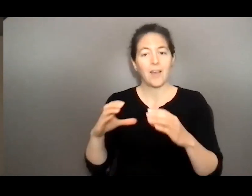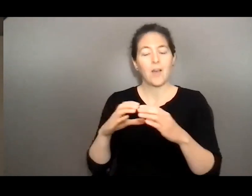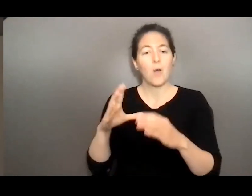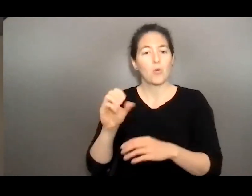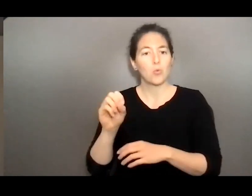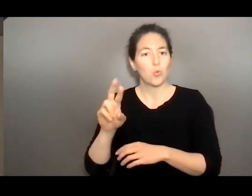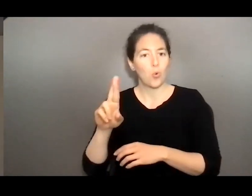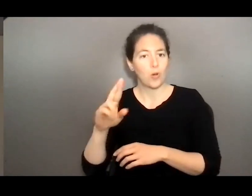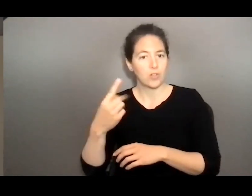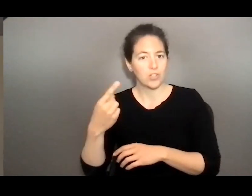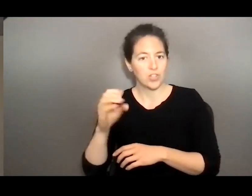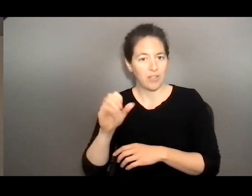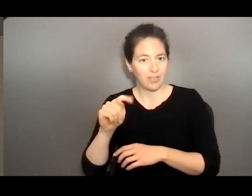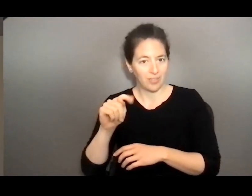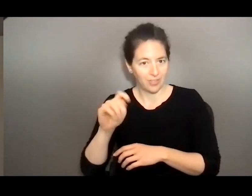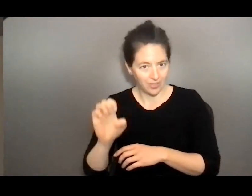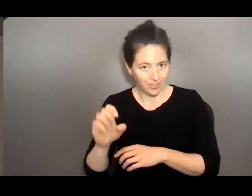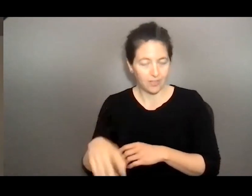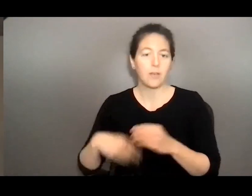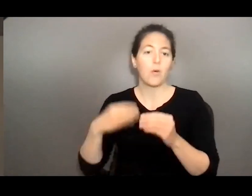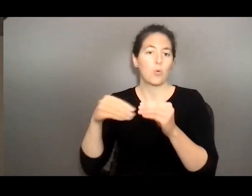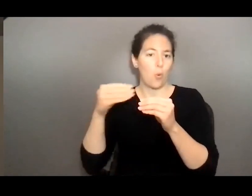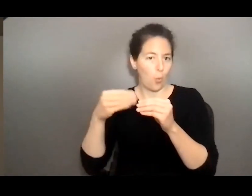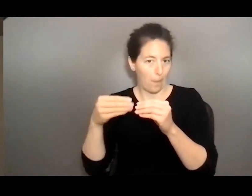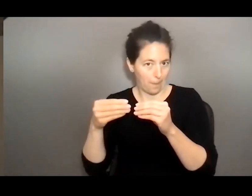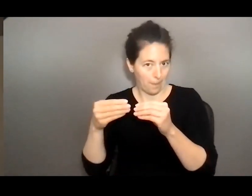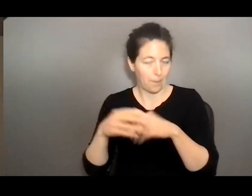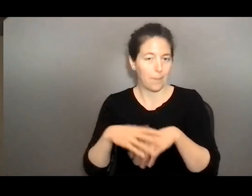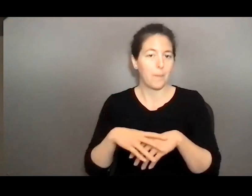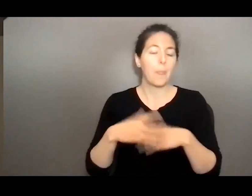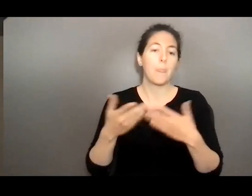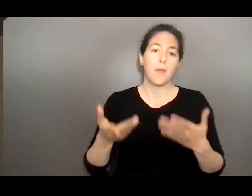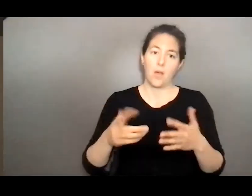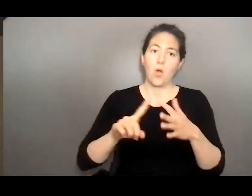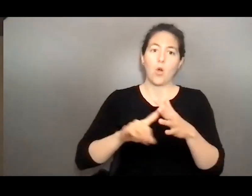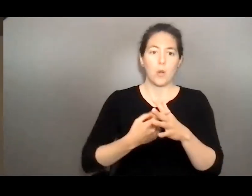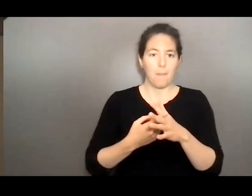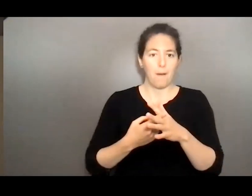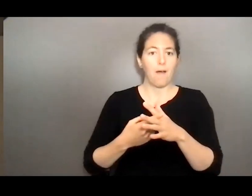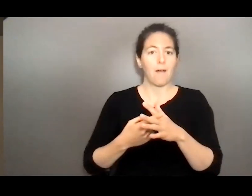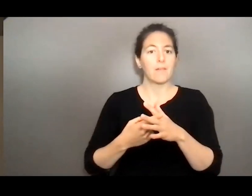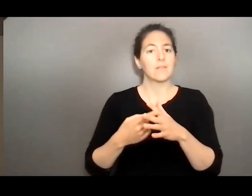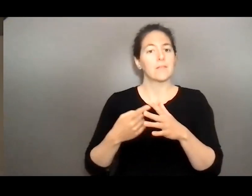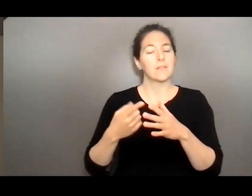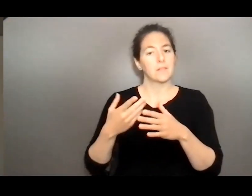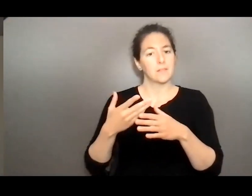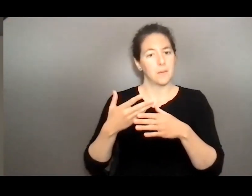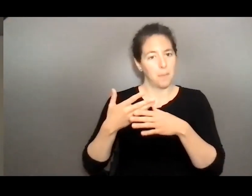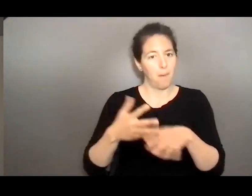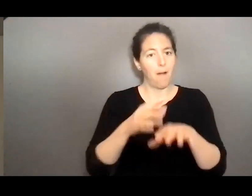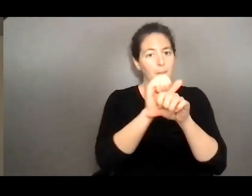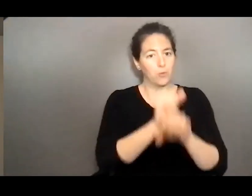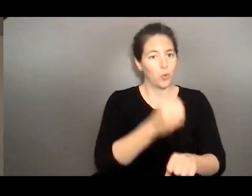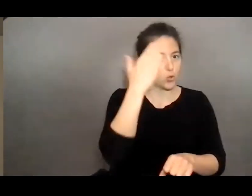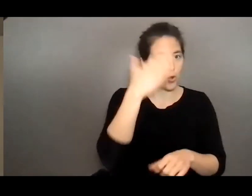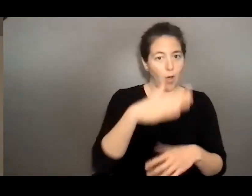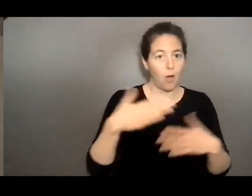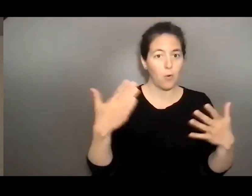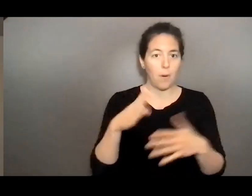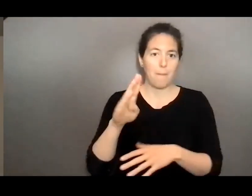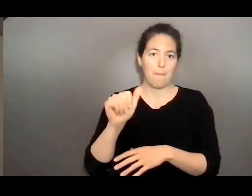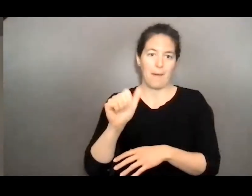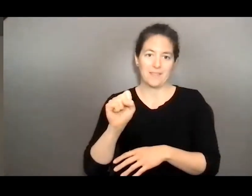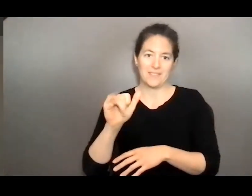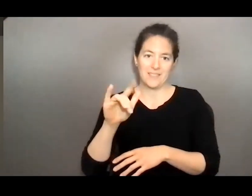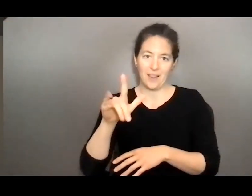concombres. Puis, on va commencer à acclimater le basilic. Donc, on se rappelle, on